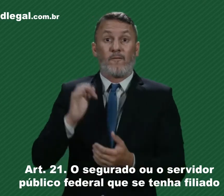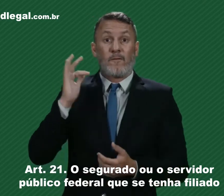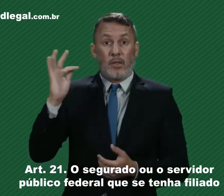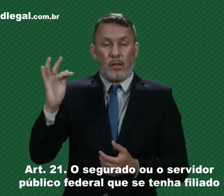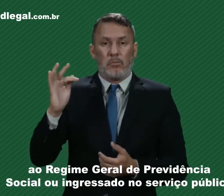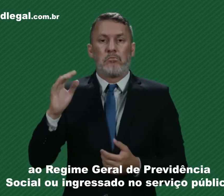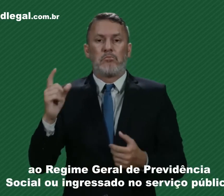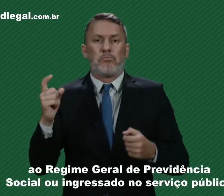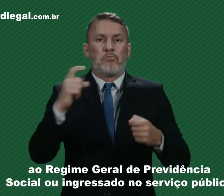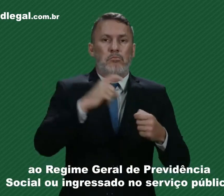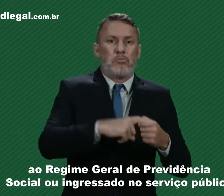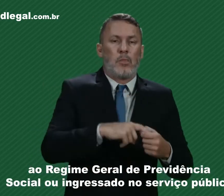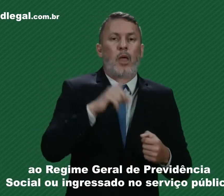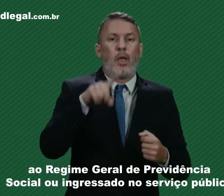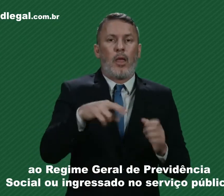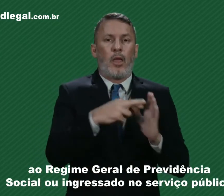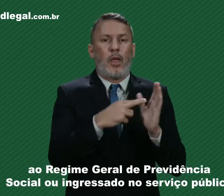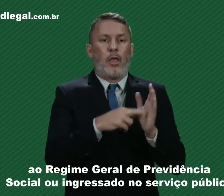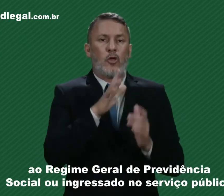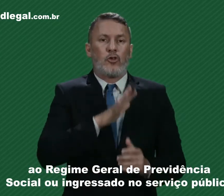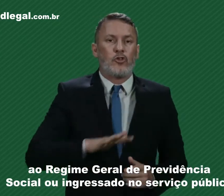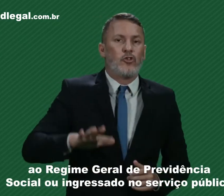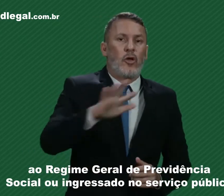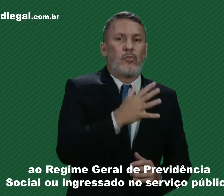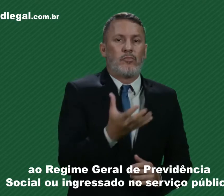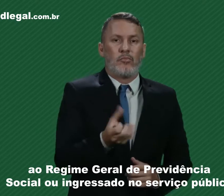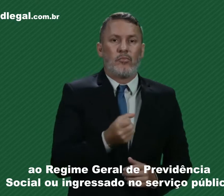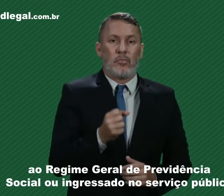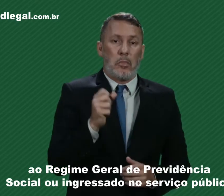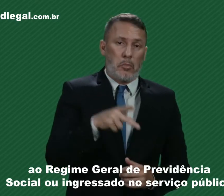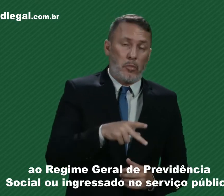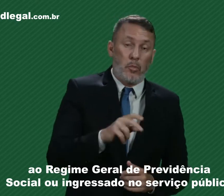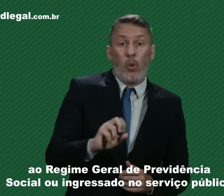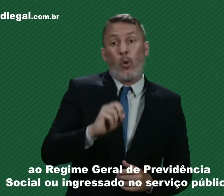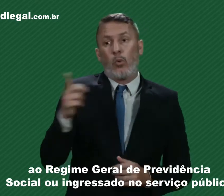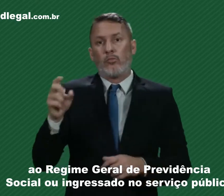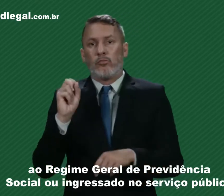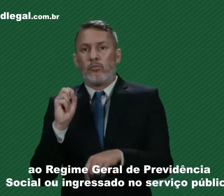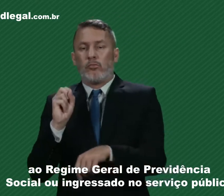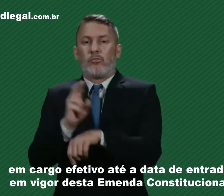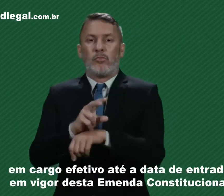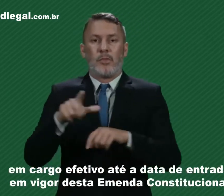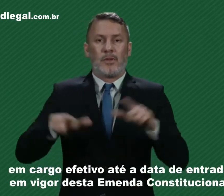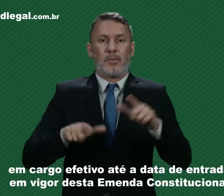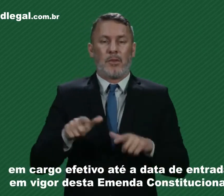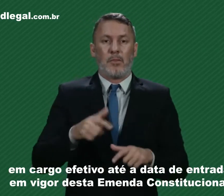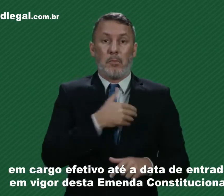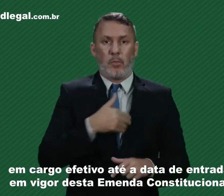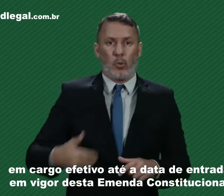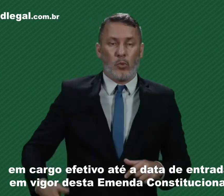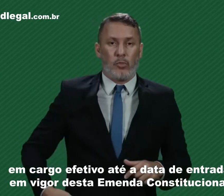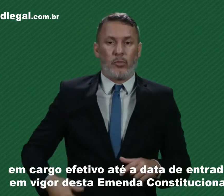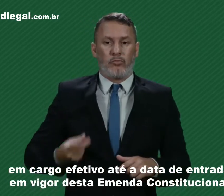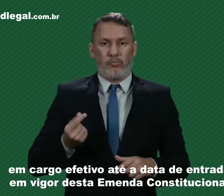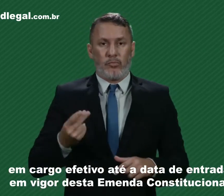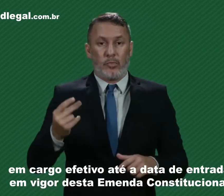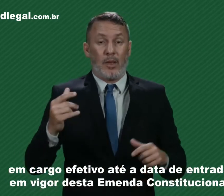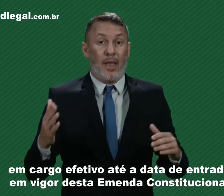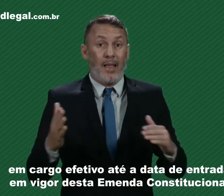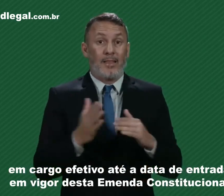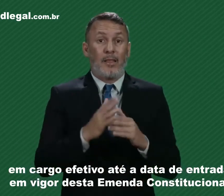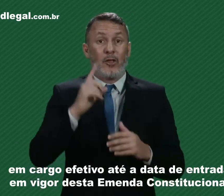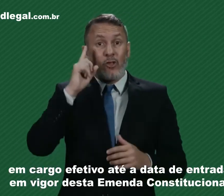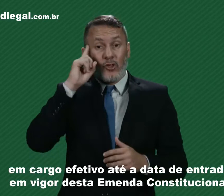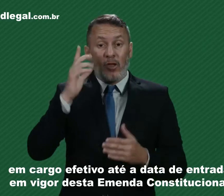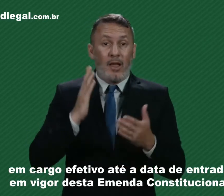tenha filiado ao regime geral de previdência social ou ingressado no serviço público em cargo efetivo até a data de